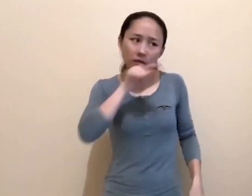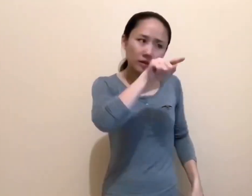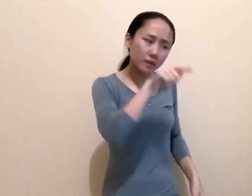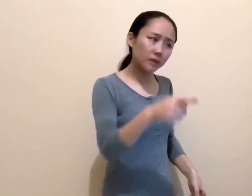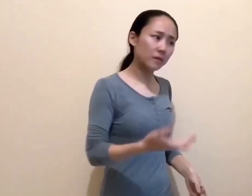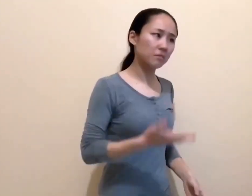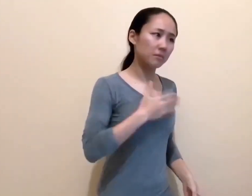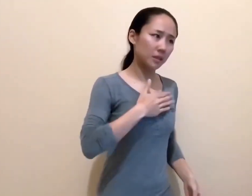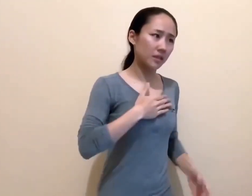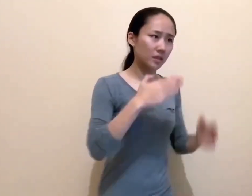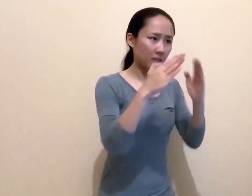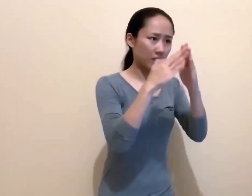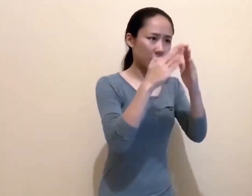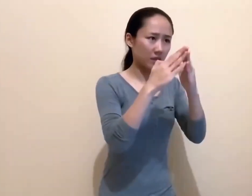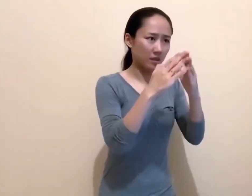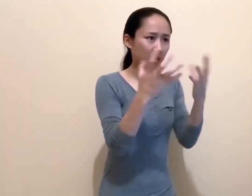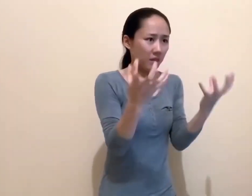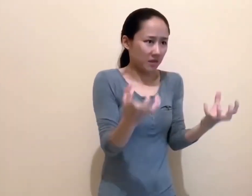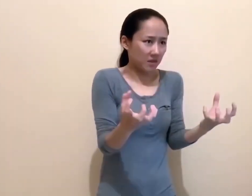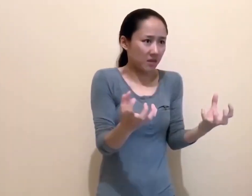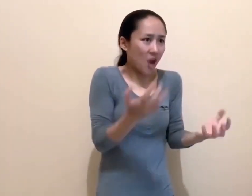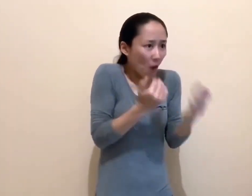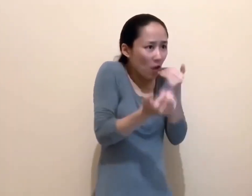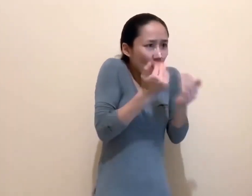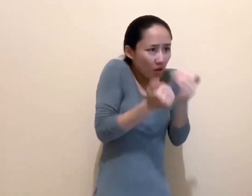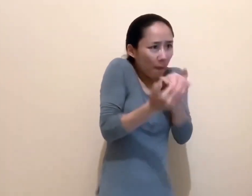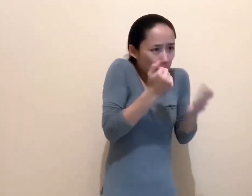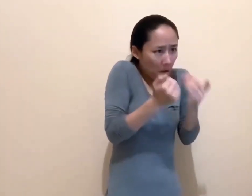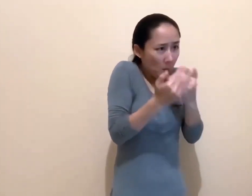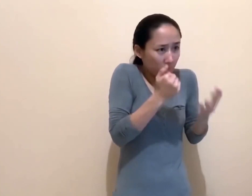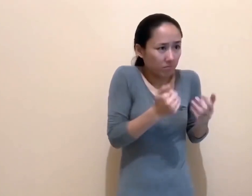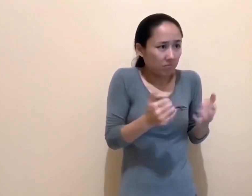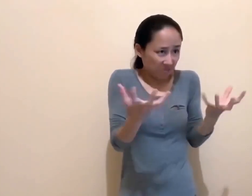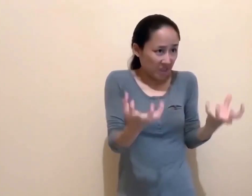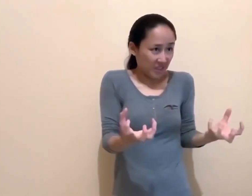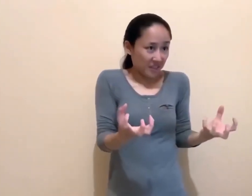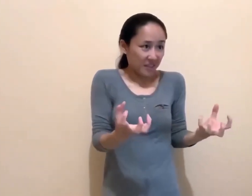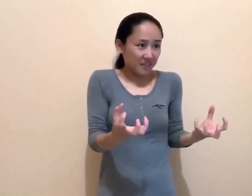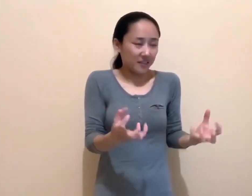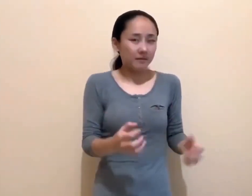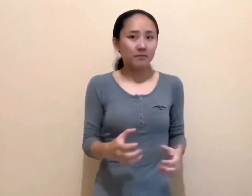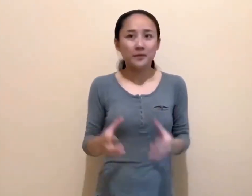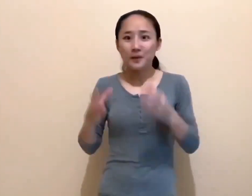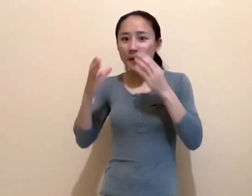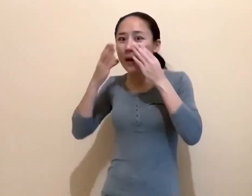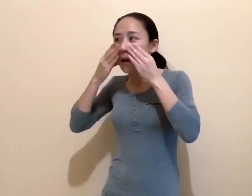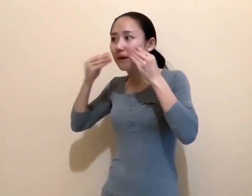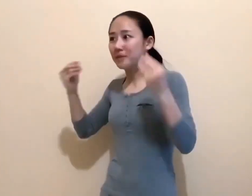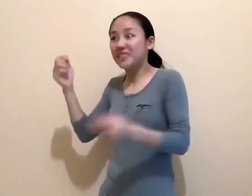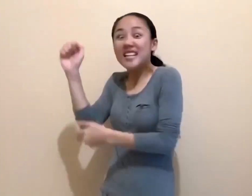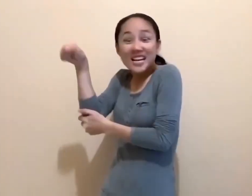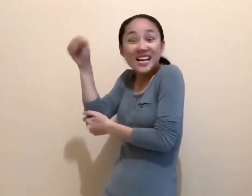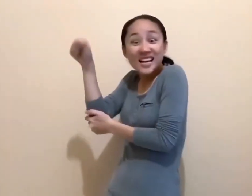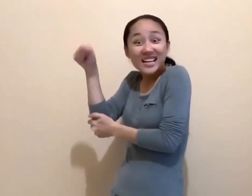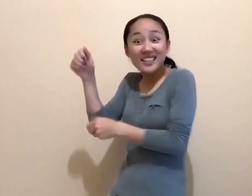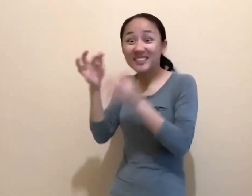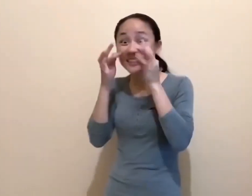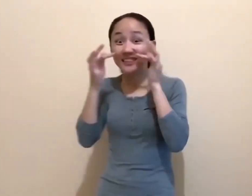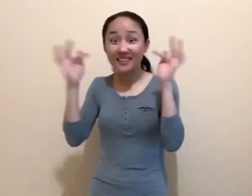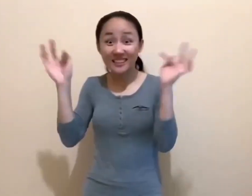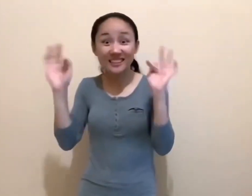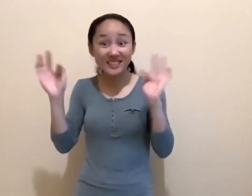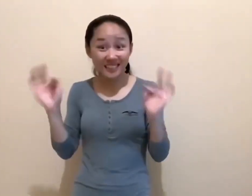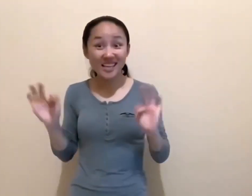Então perguntou para a raposa: você aceita comer em casa? E a raposa, toda feliz, respondeu: